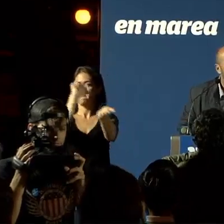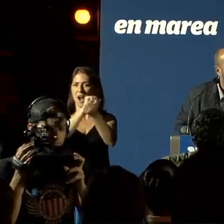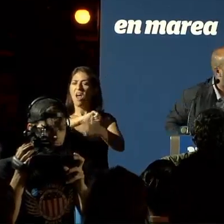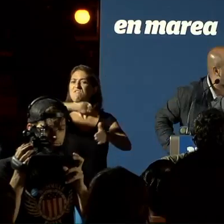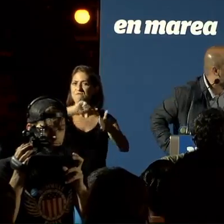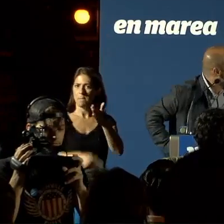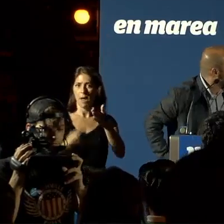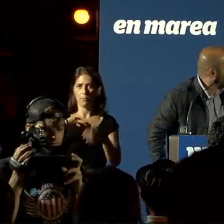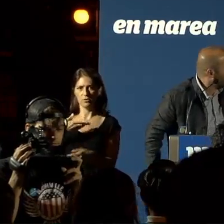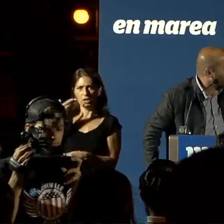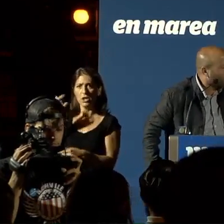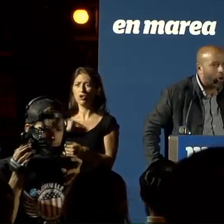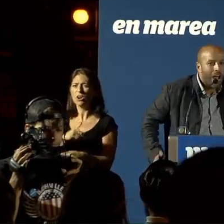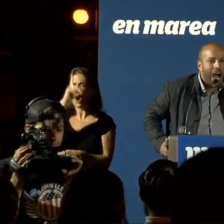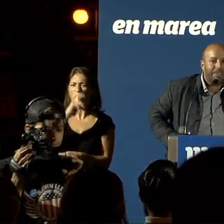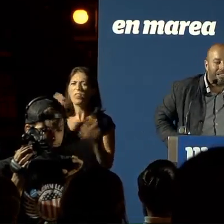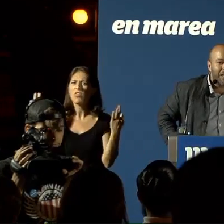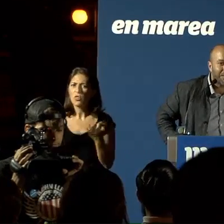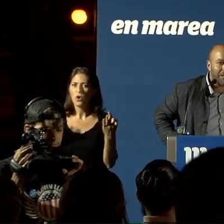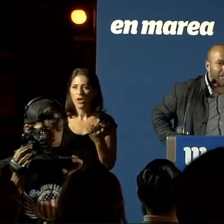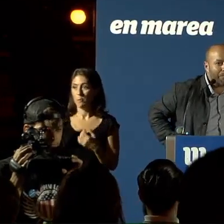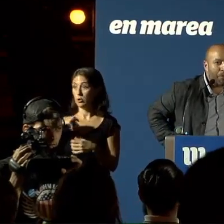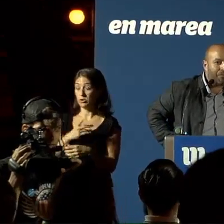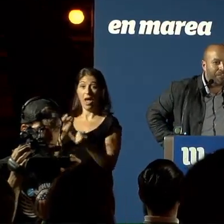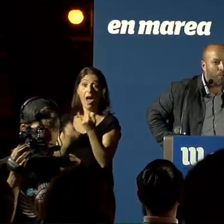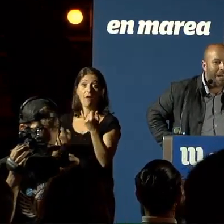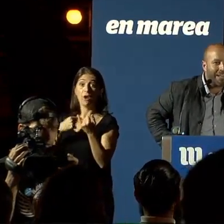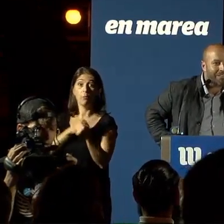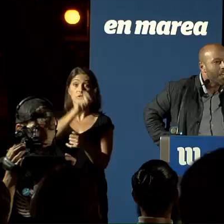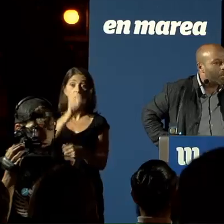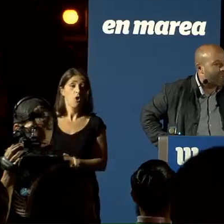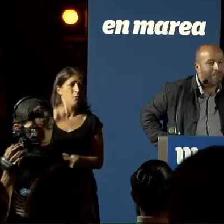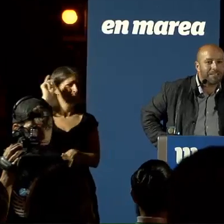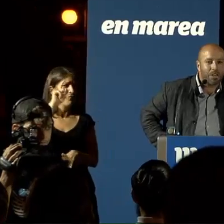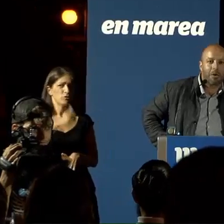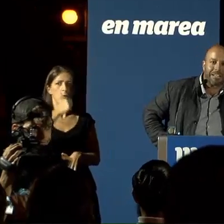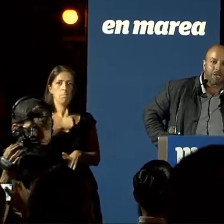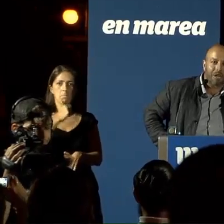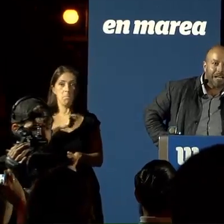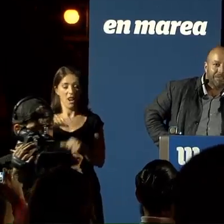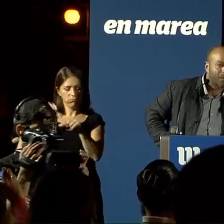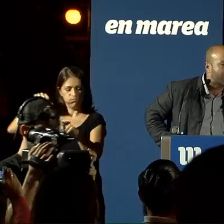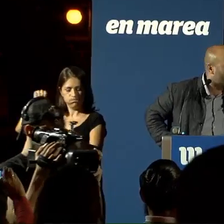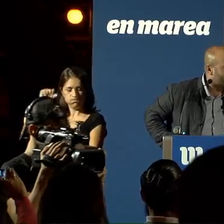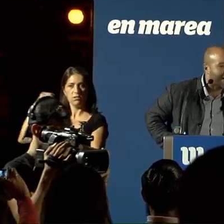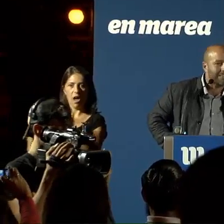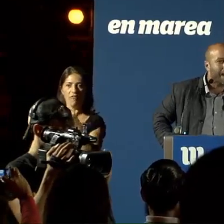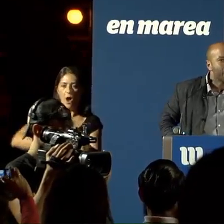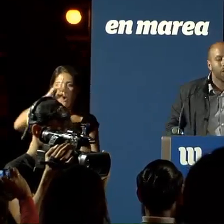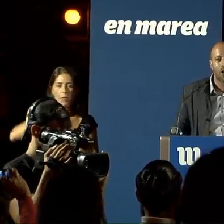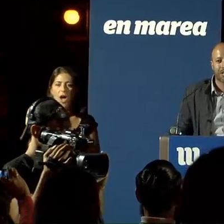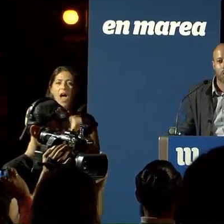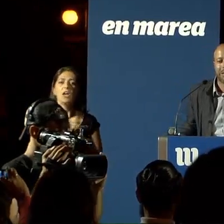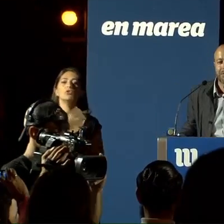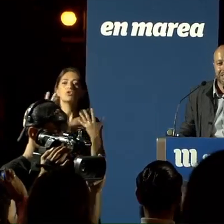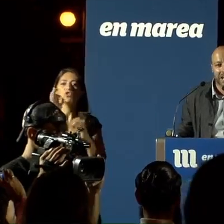dignidade do noso país, recordando a dignidade exercida polo profesor Beiras no Parlamento Democrático de Galicia nos anos